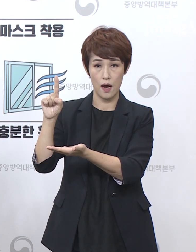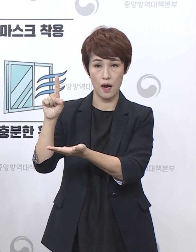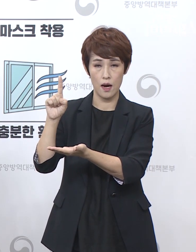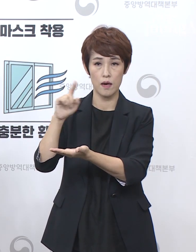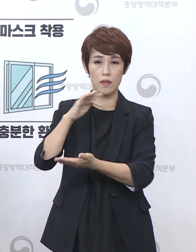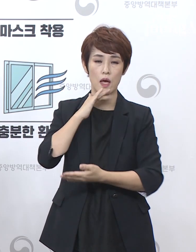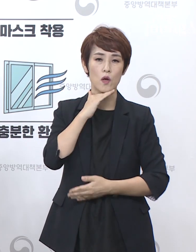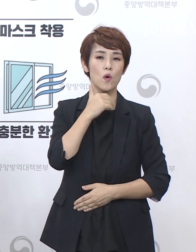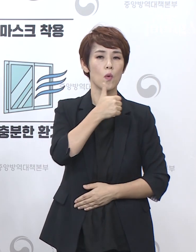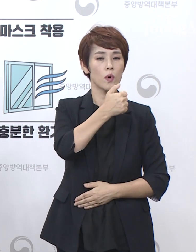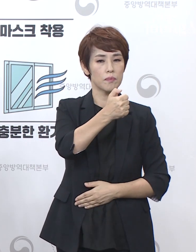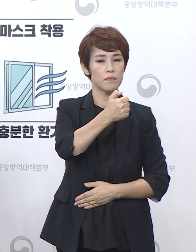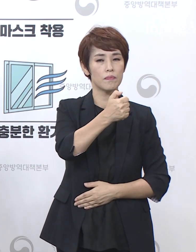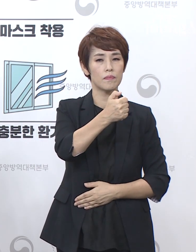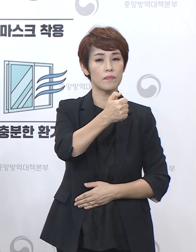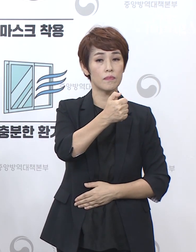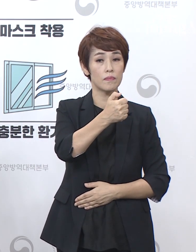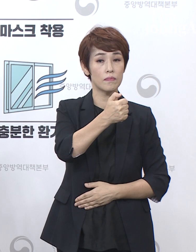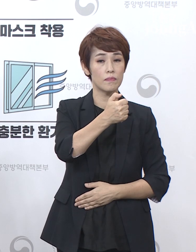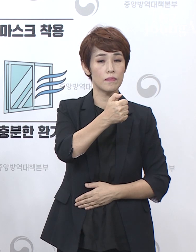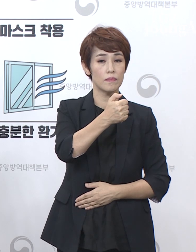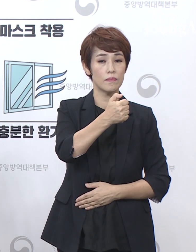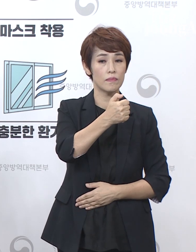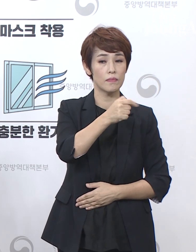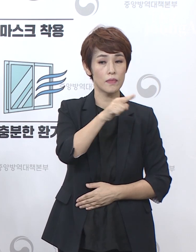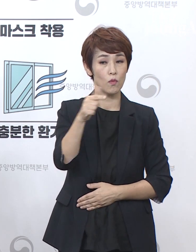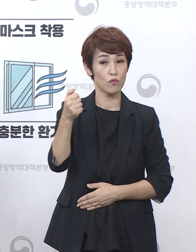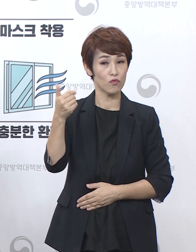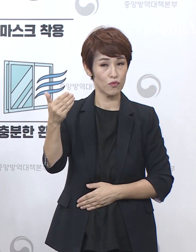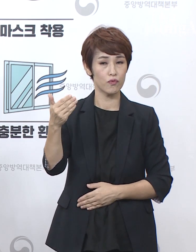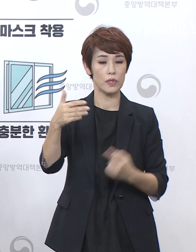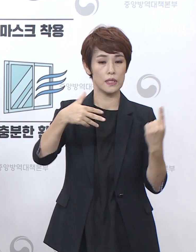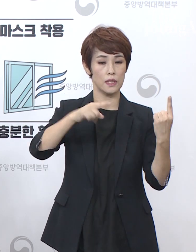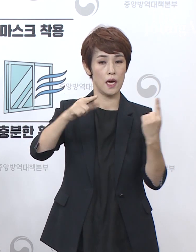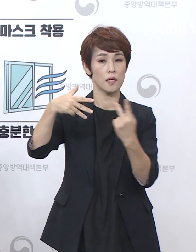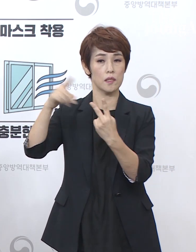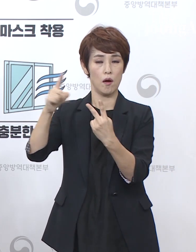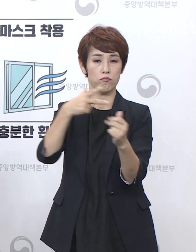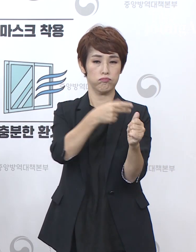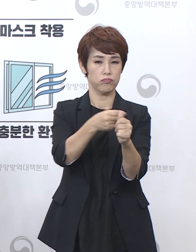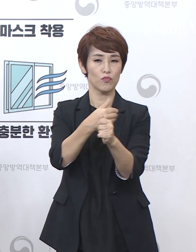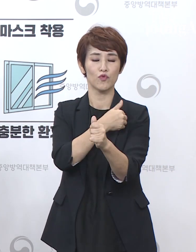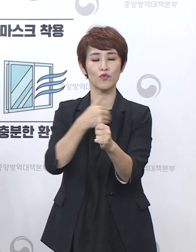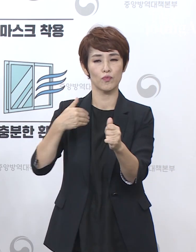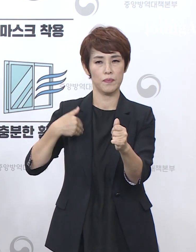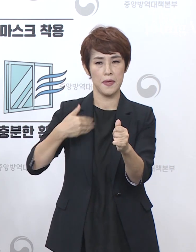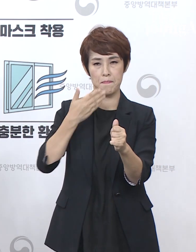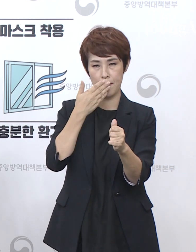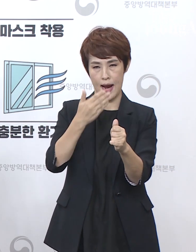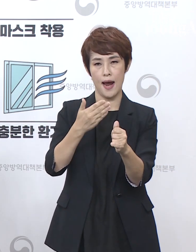50세에 해당하는 연령층의 1차, 2차 접종을 모두 충분히 할 수 있고 그거보다 더 초과되는 양이